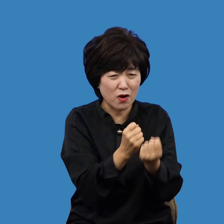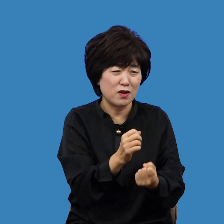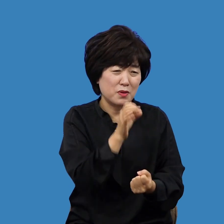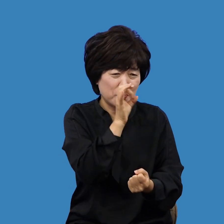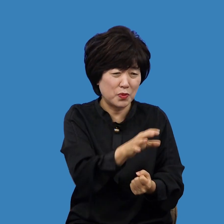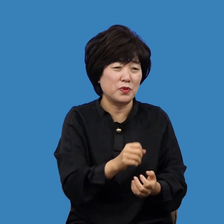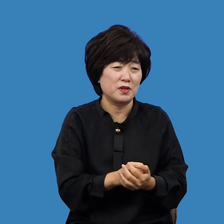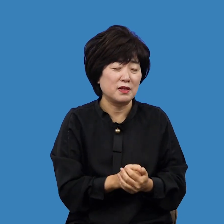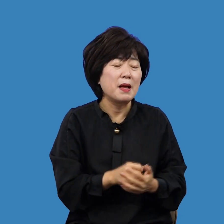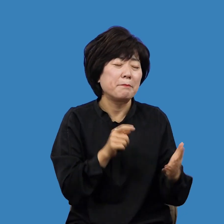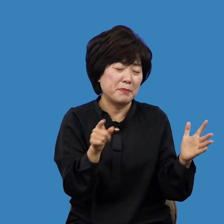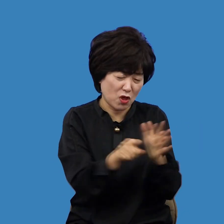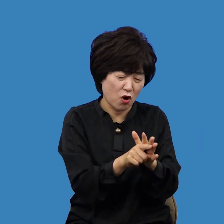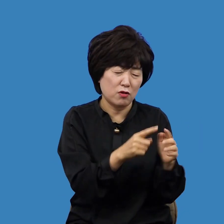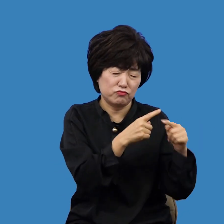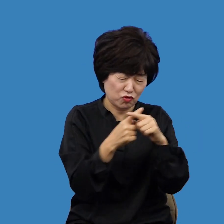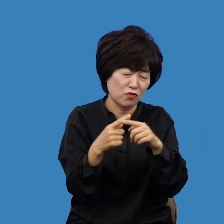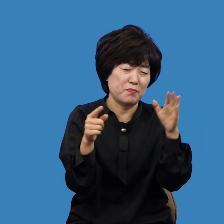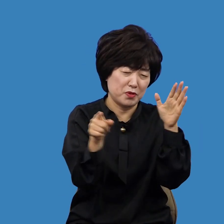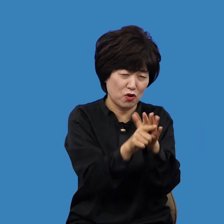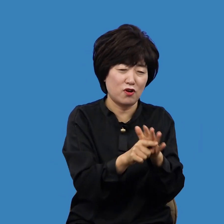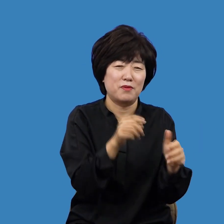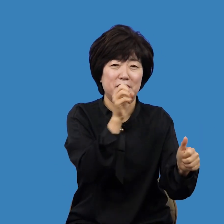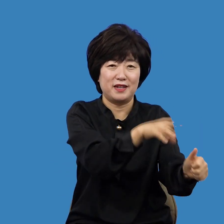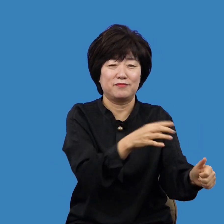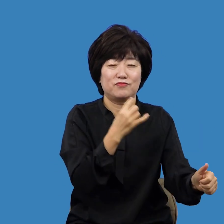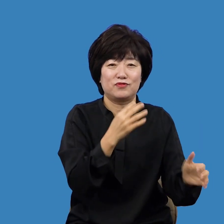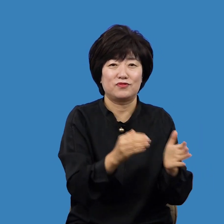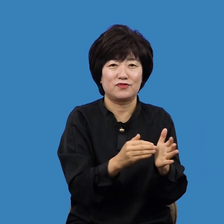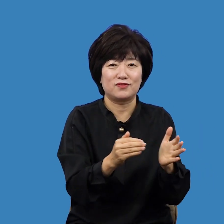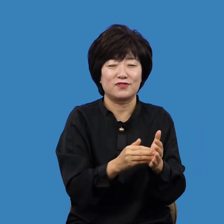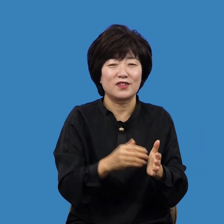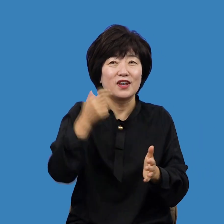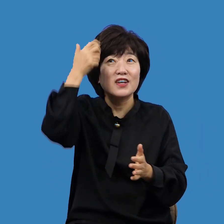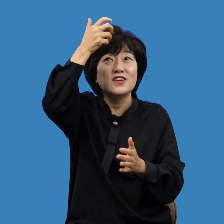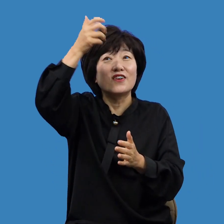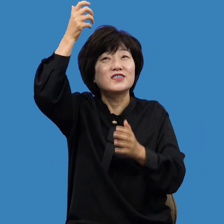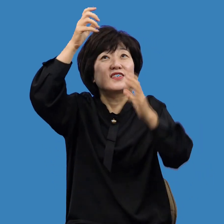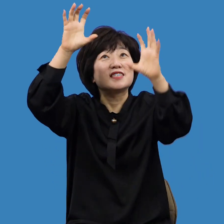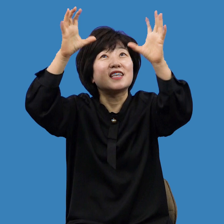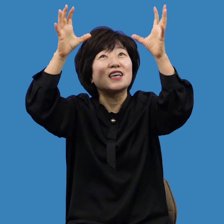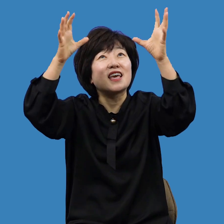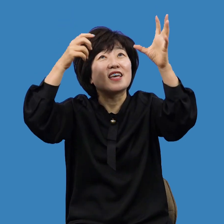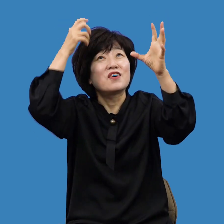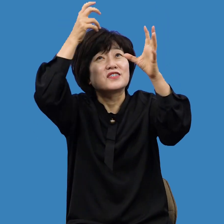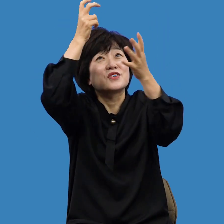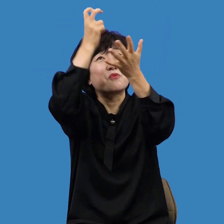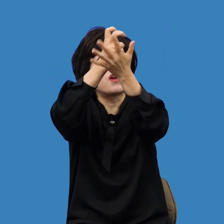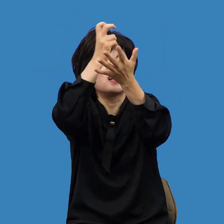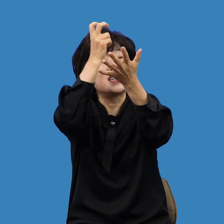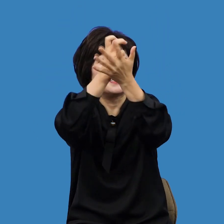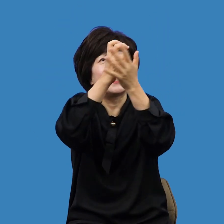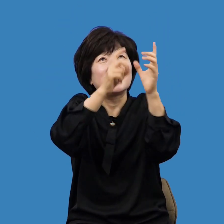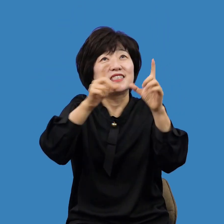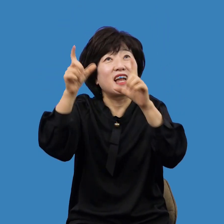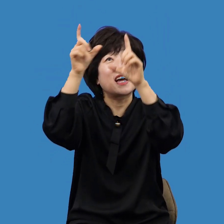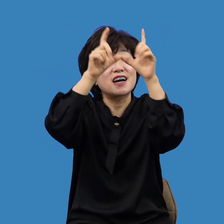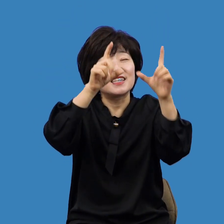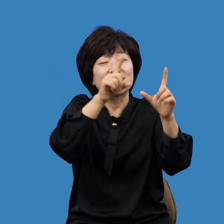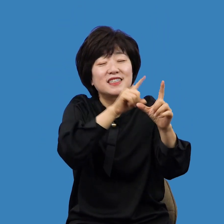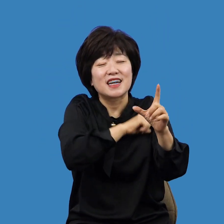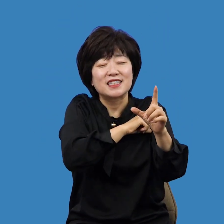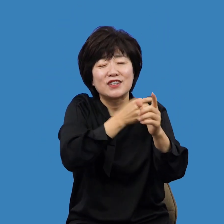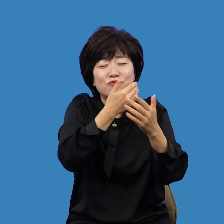것밖에 방법이 없어. 그래서 여러분 이 영적인 세계, 영적인 원리를 살아가는 가장